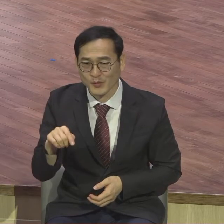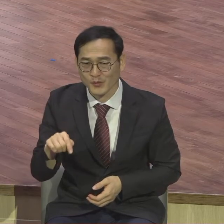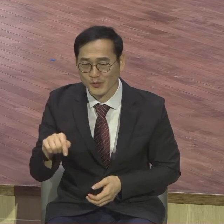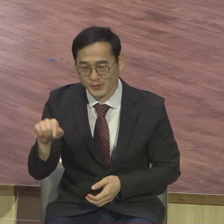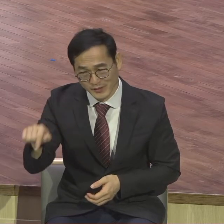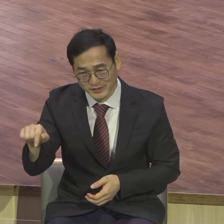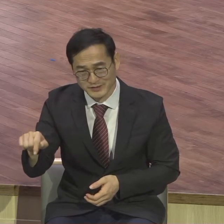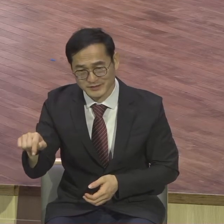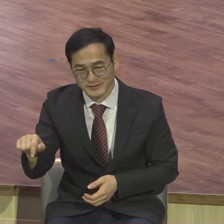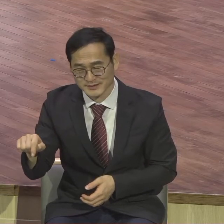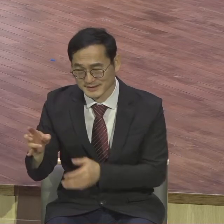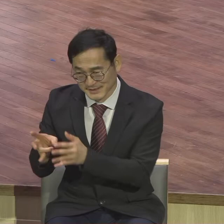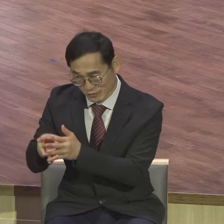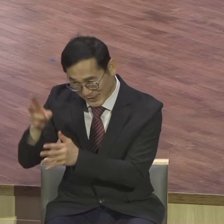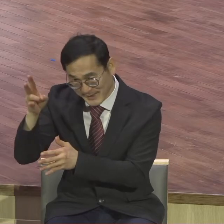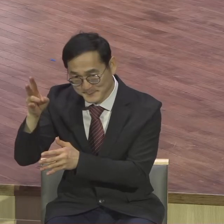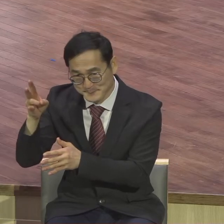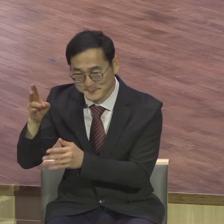분 가야 돼요.